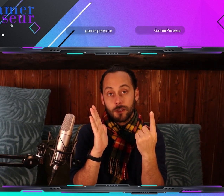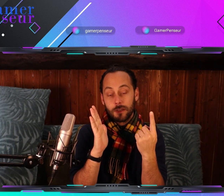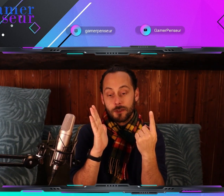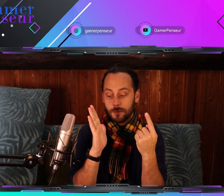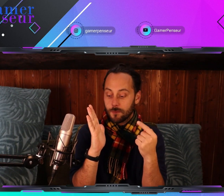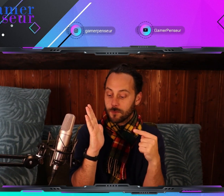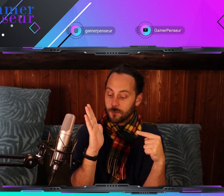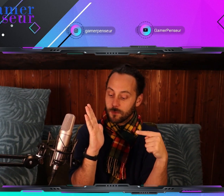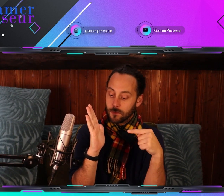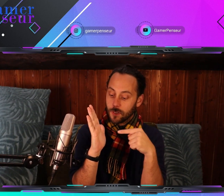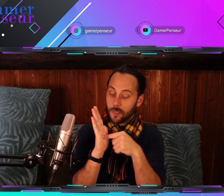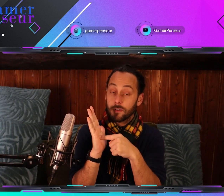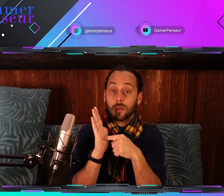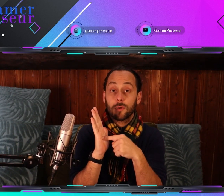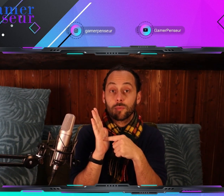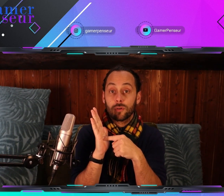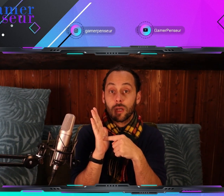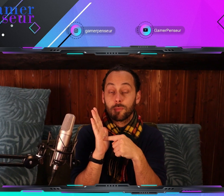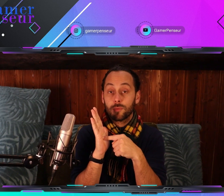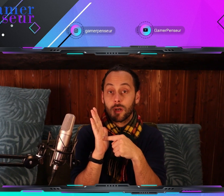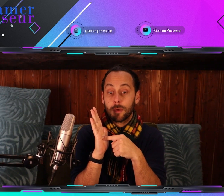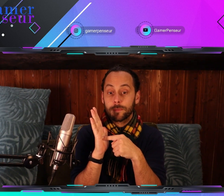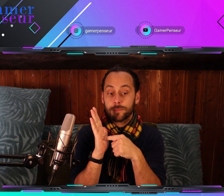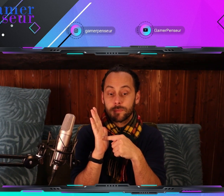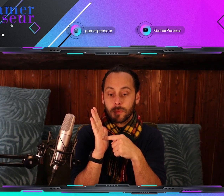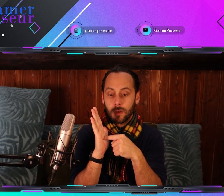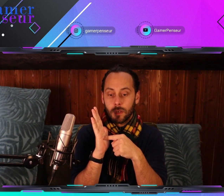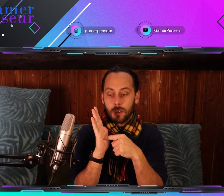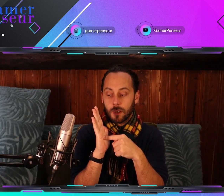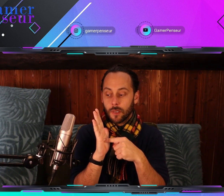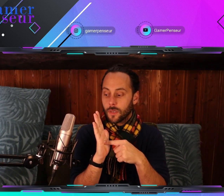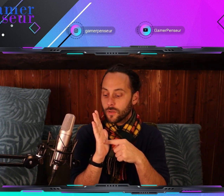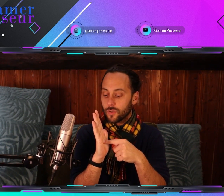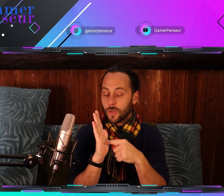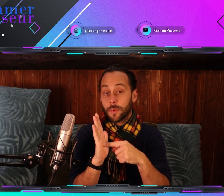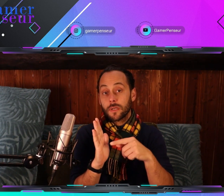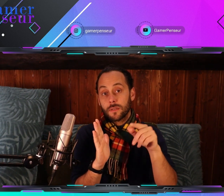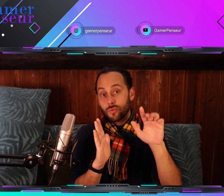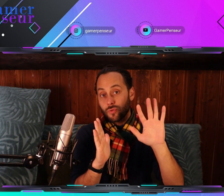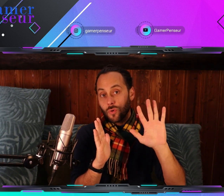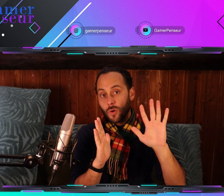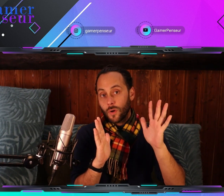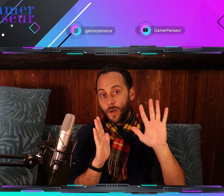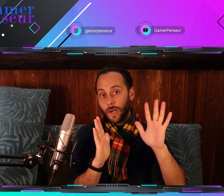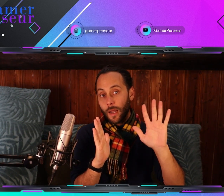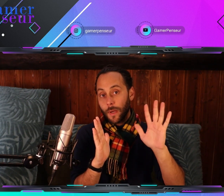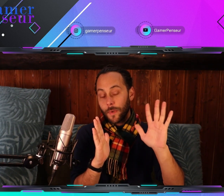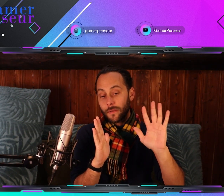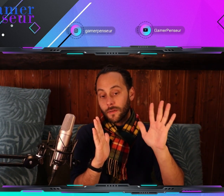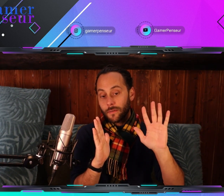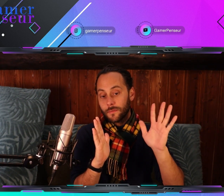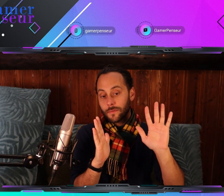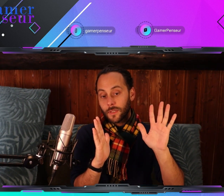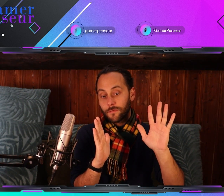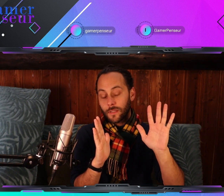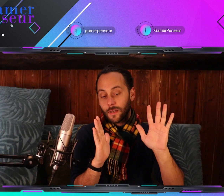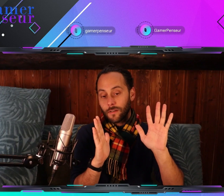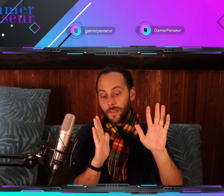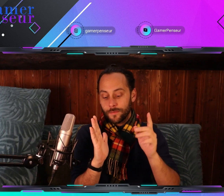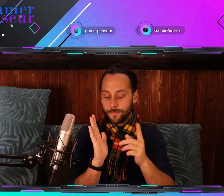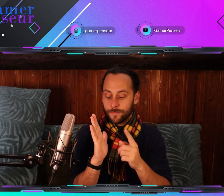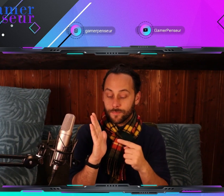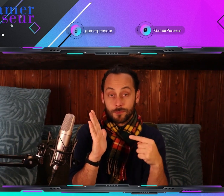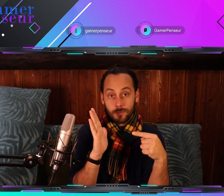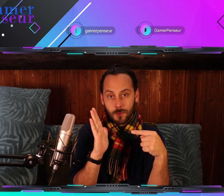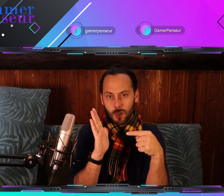Un index qui va taper au milieu de la paume de la main. Je rappelle que c'est toujours la main maître qui fait le